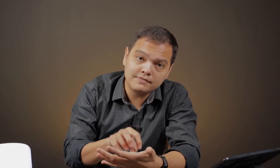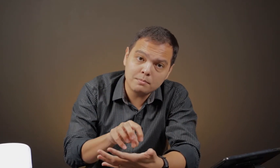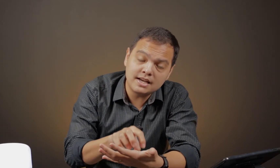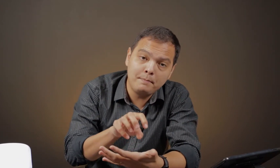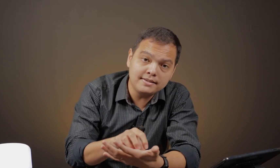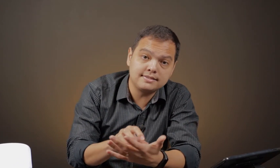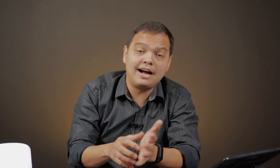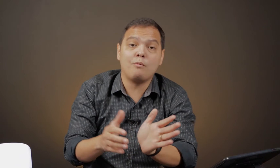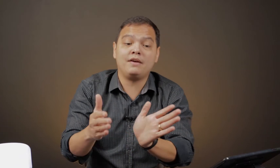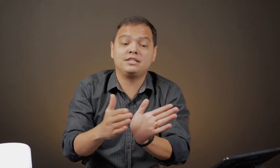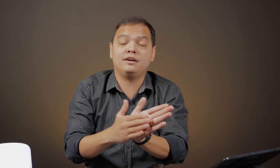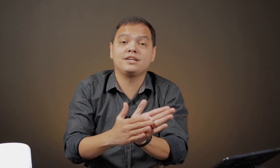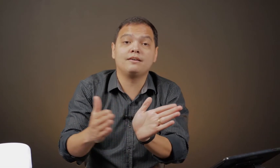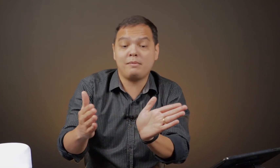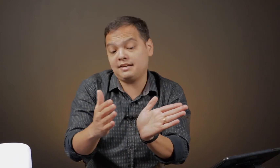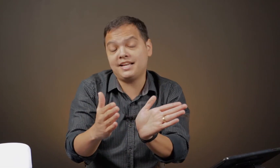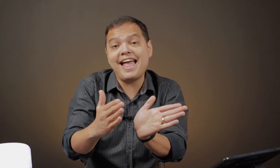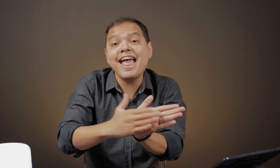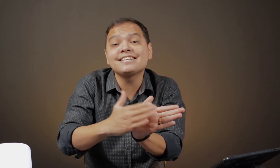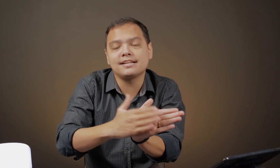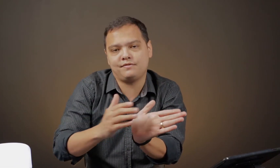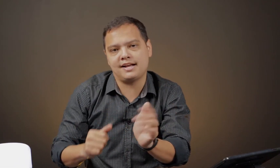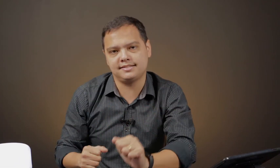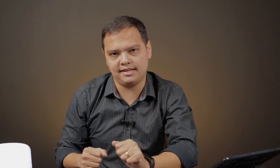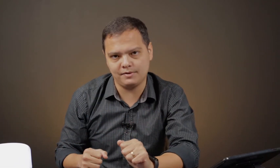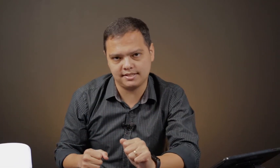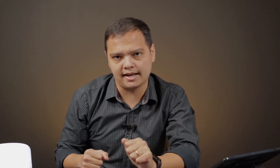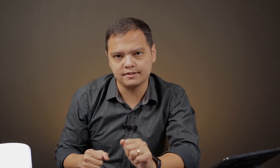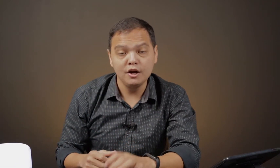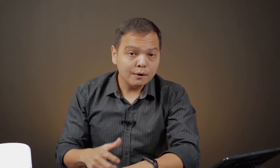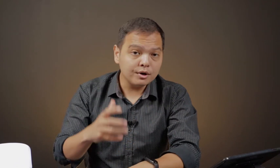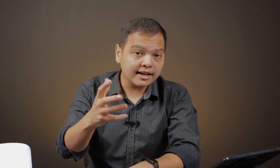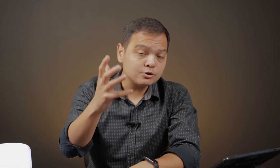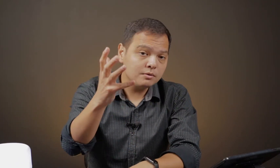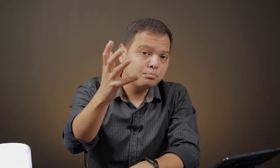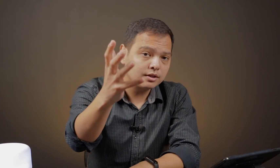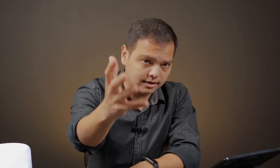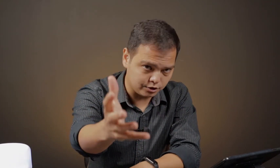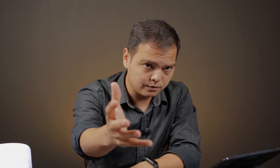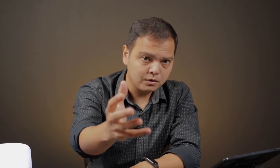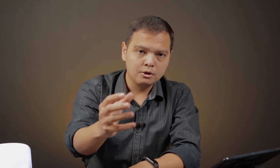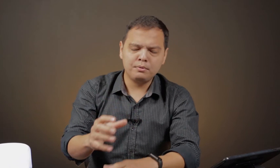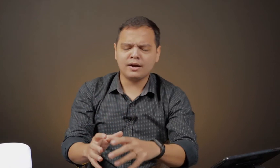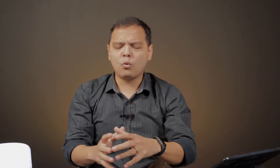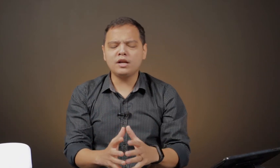vai começar a pesquisar como é que você vai usar, como é que você vai fazer essas frases em língua de sinais. Por que isso é importante? Porque quando